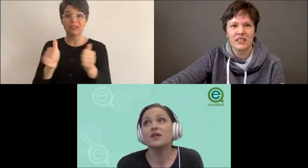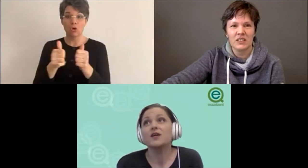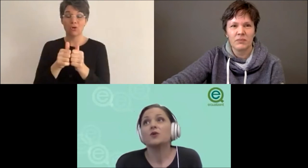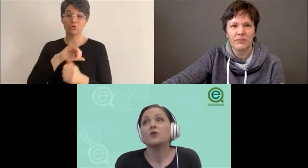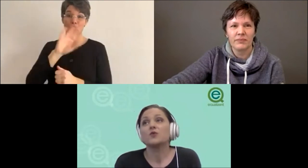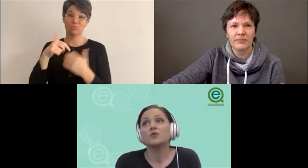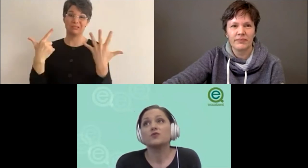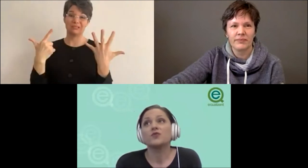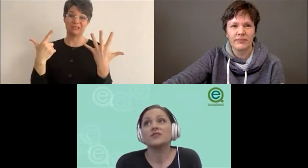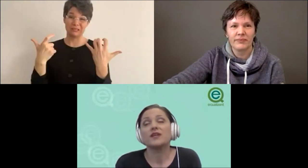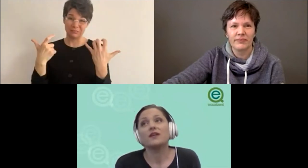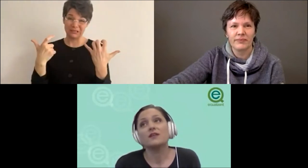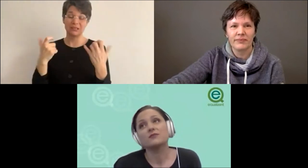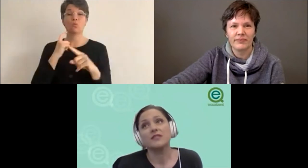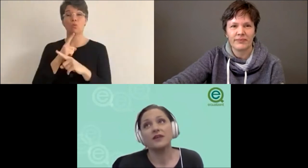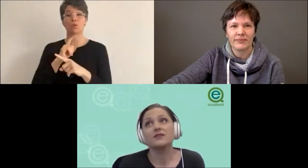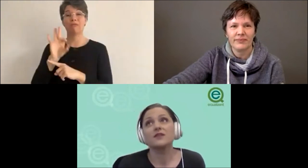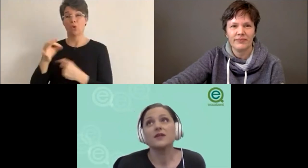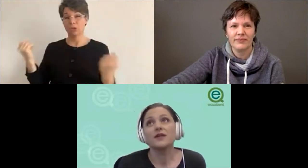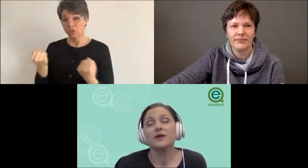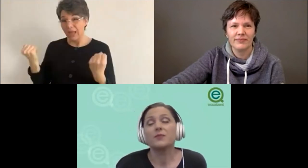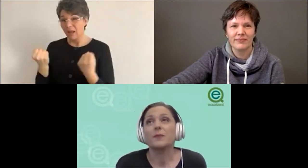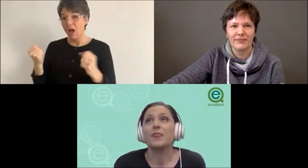70 und für die Trainerinnen und Trainer